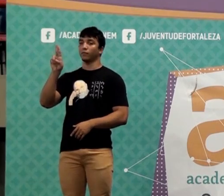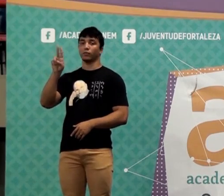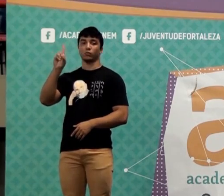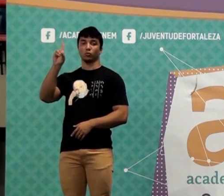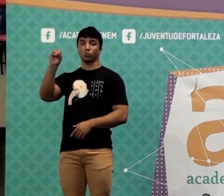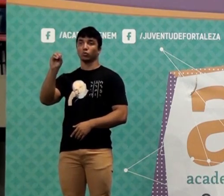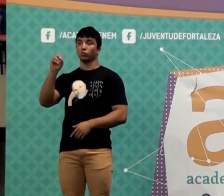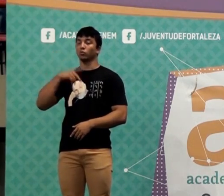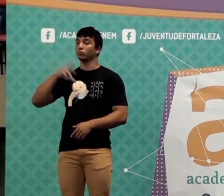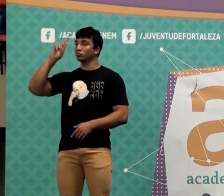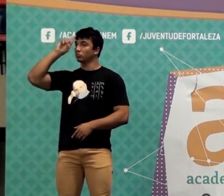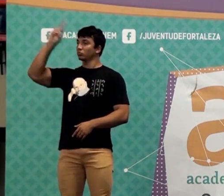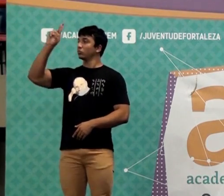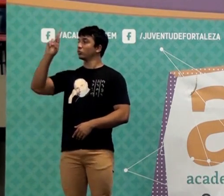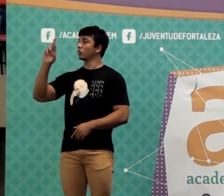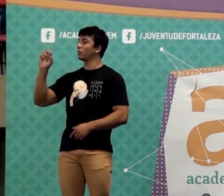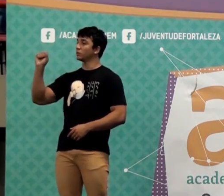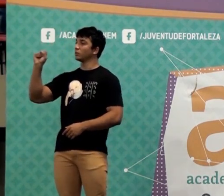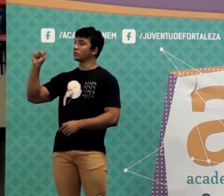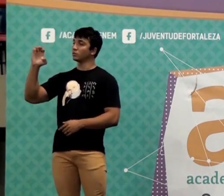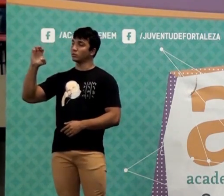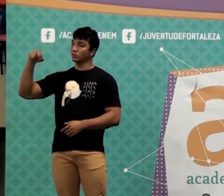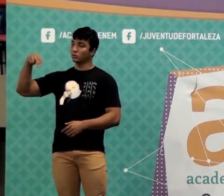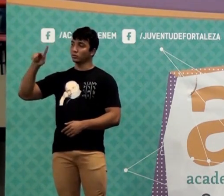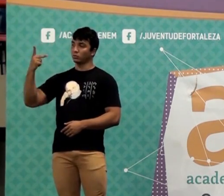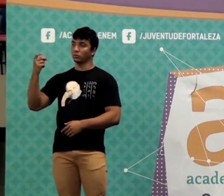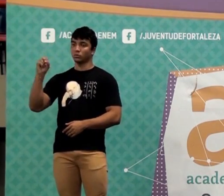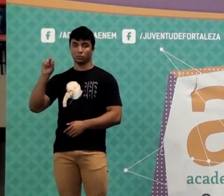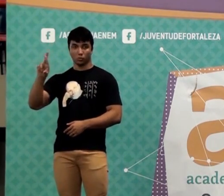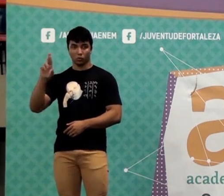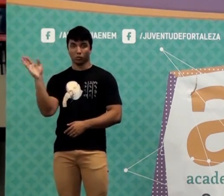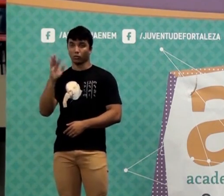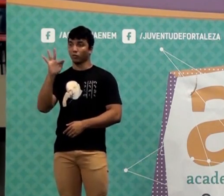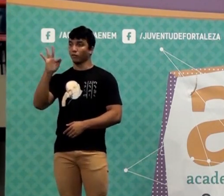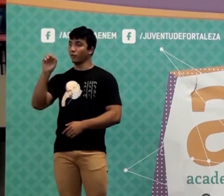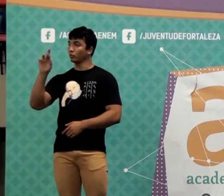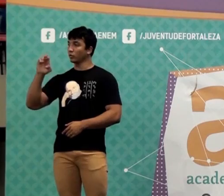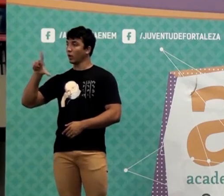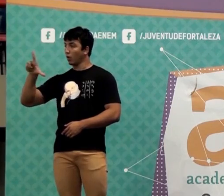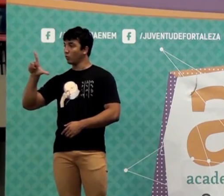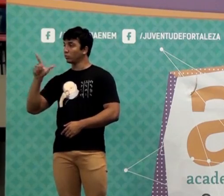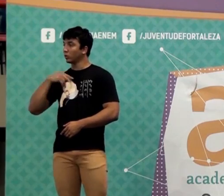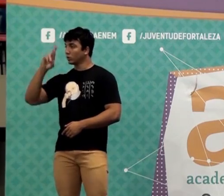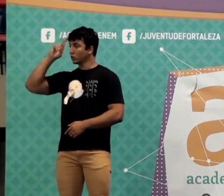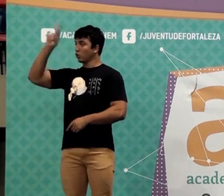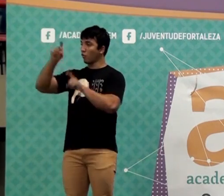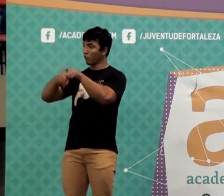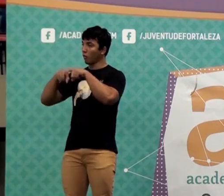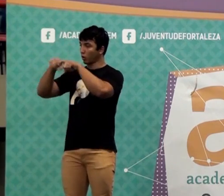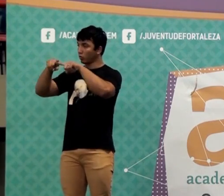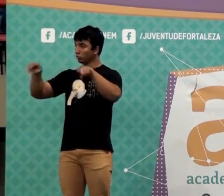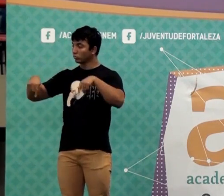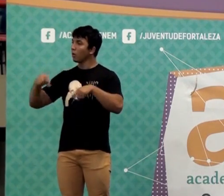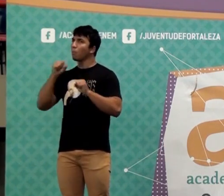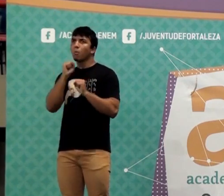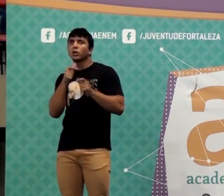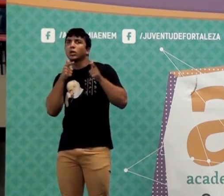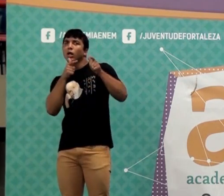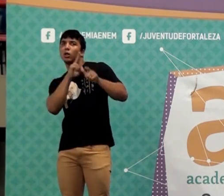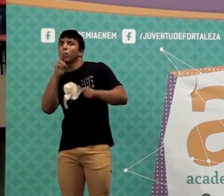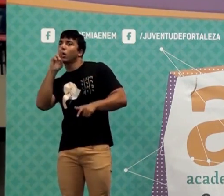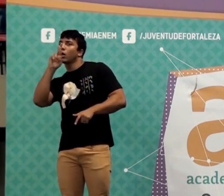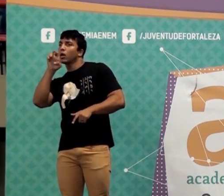tu saber que ela existe? Não vai acontecer. Ele não tem como saber o que tu faz, tu não tem como saber o que é que ele está